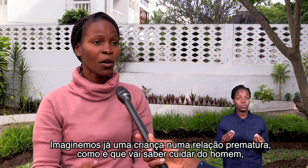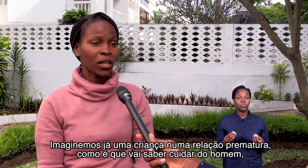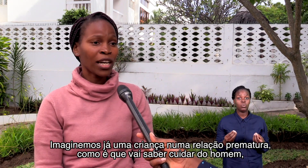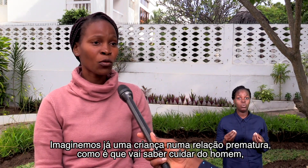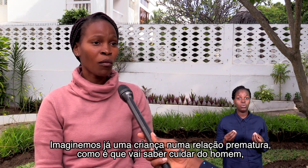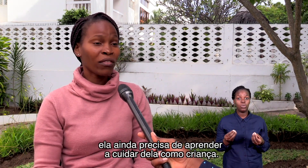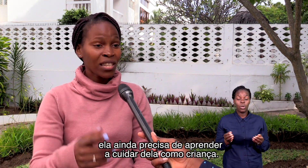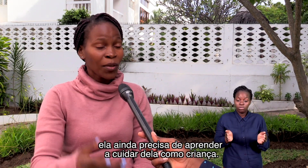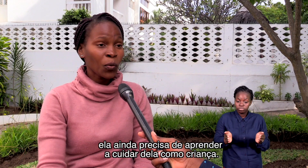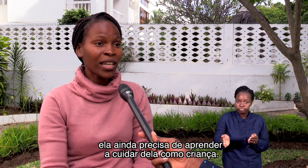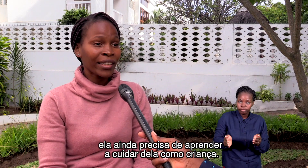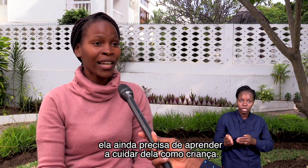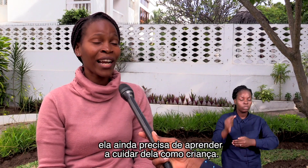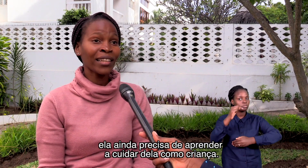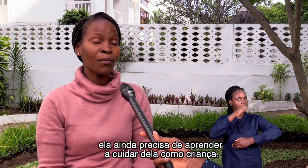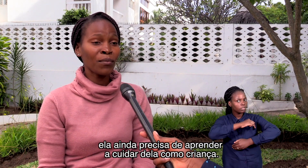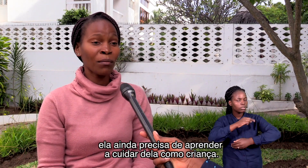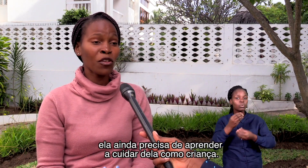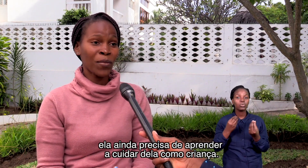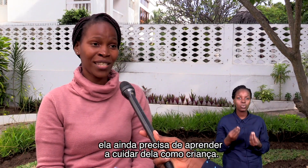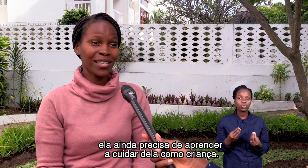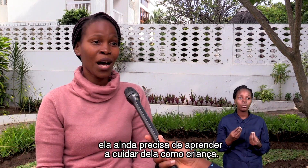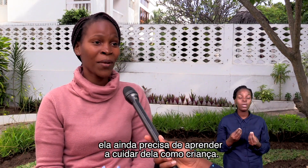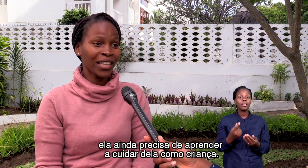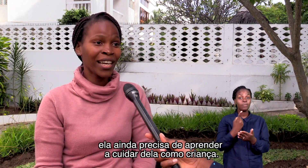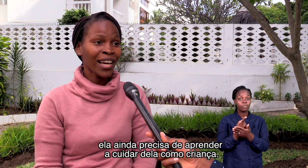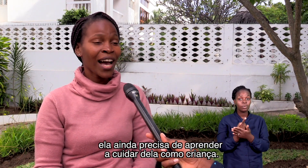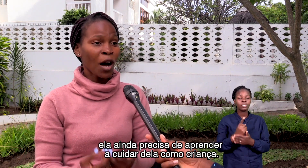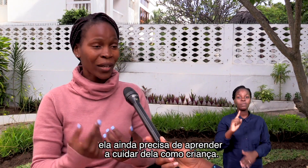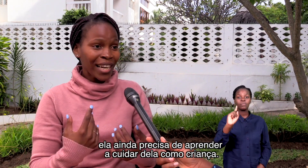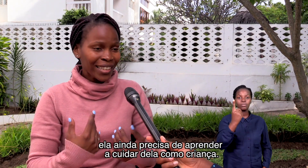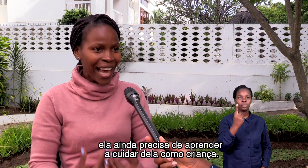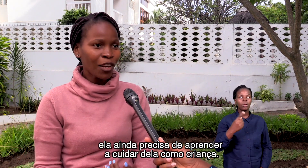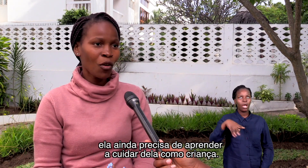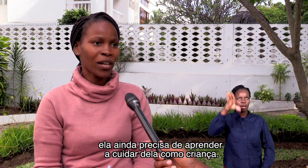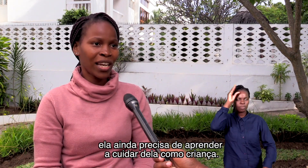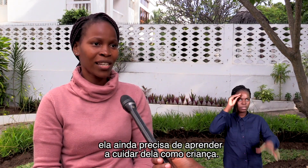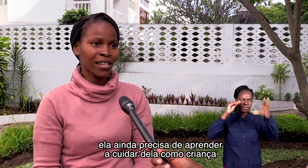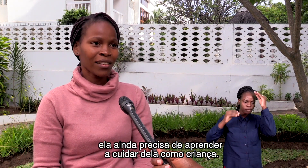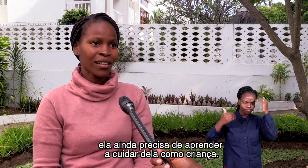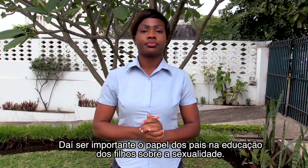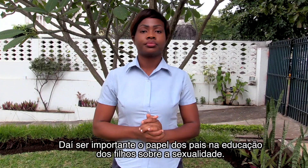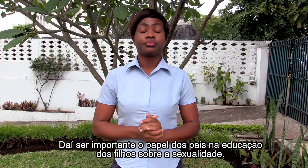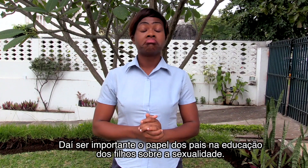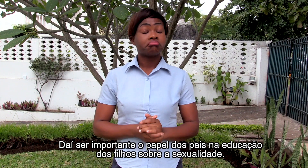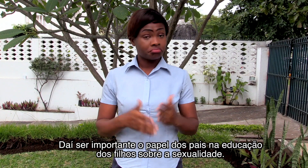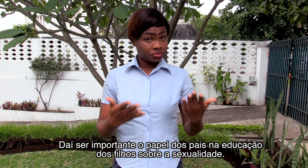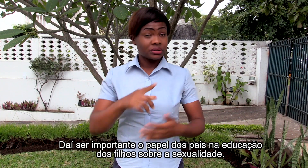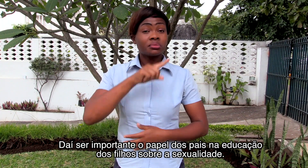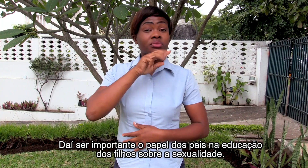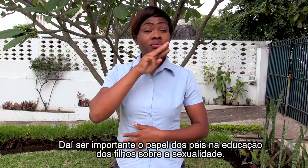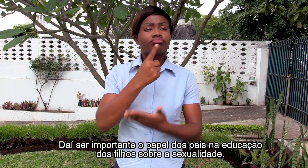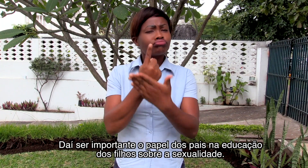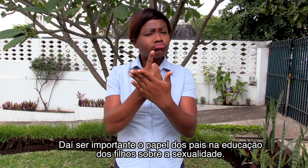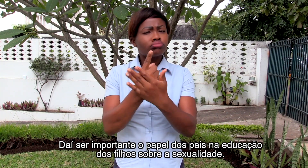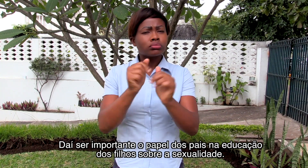saber cuidar do homem, vai saber cuidar dela? Ela ainda primeiro precisa aprender a cuidar dela como criança. Daí ser